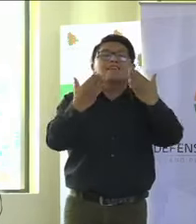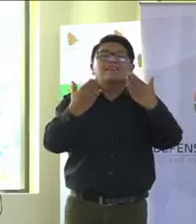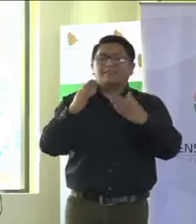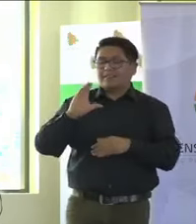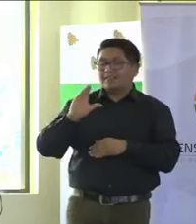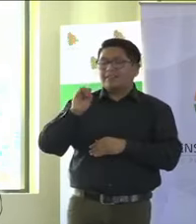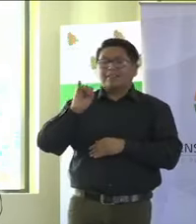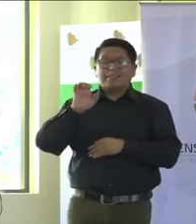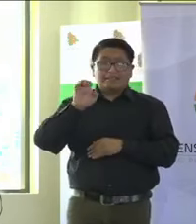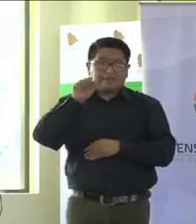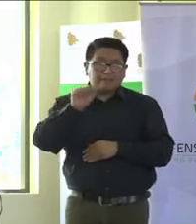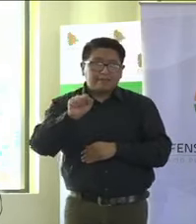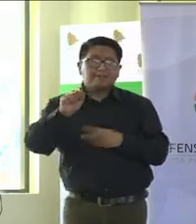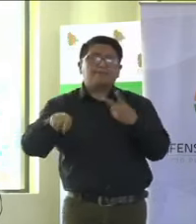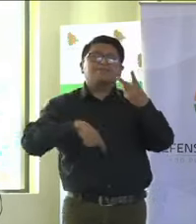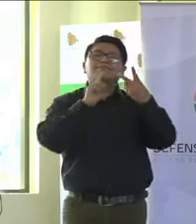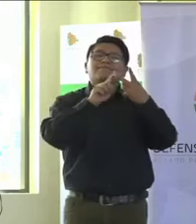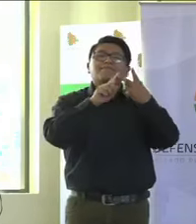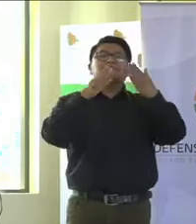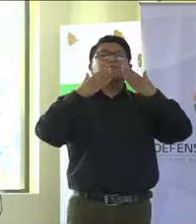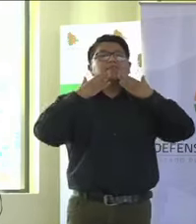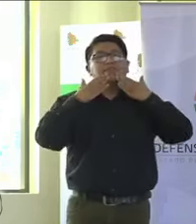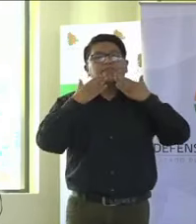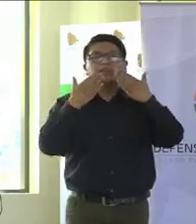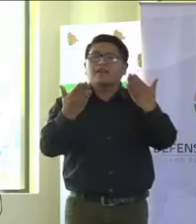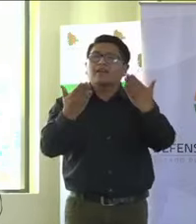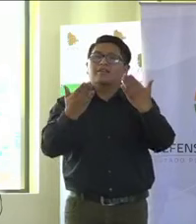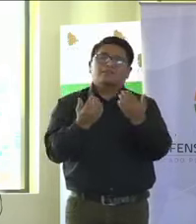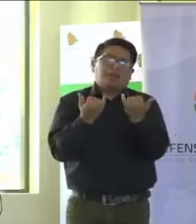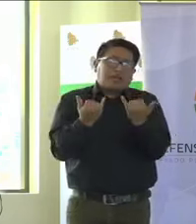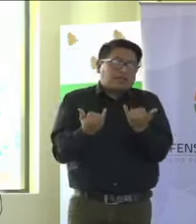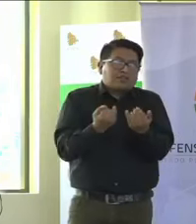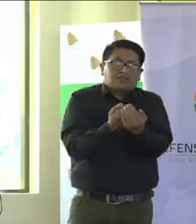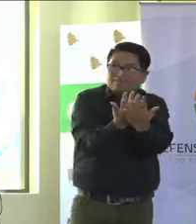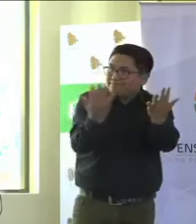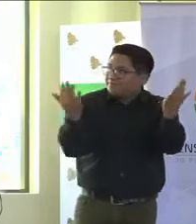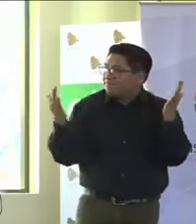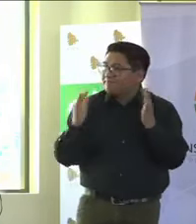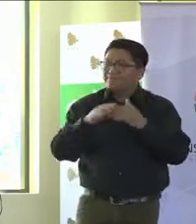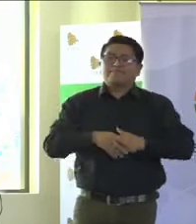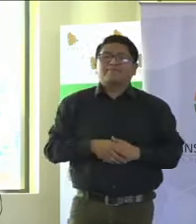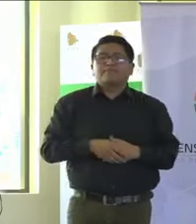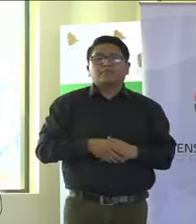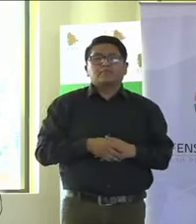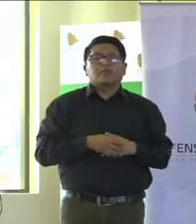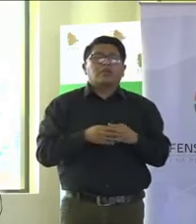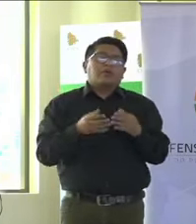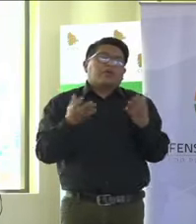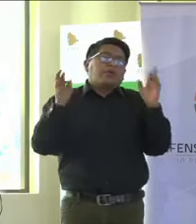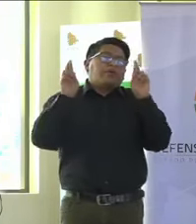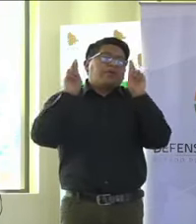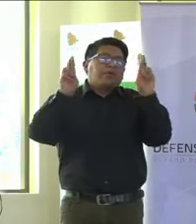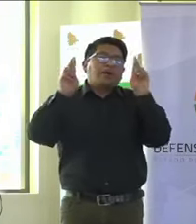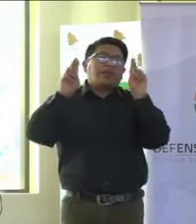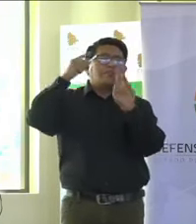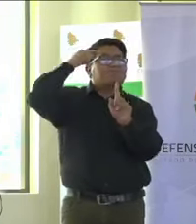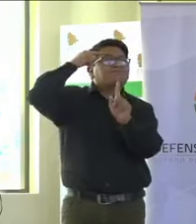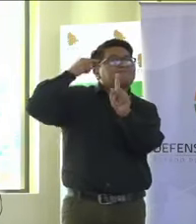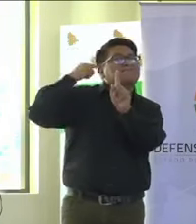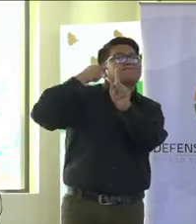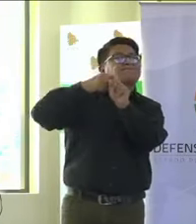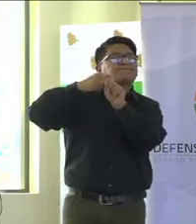la Paz, muchas gracias al personal que se ha constituido en el lugar y pues que sea para bienes para